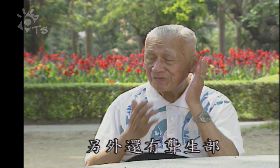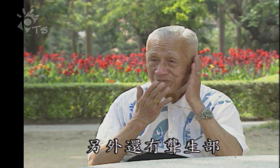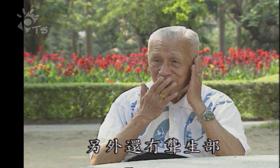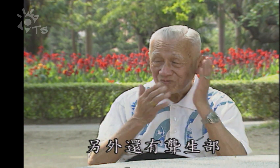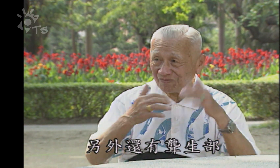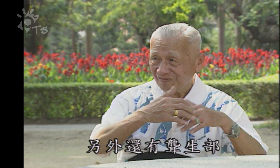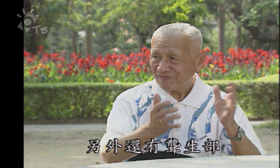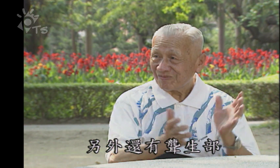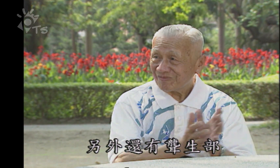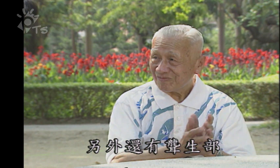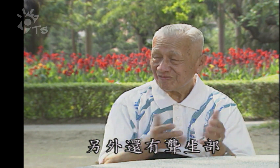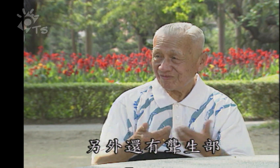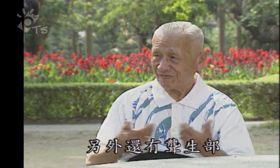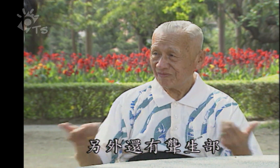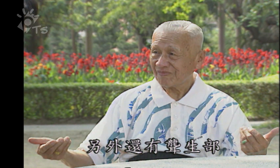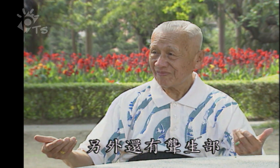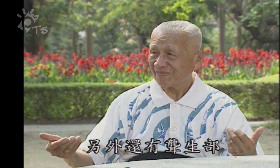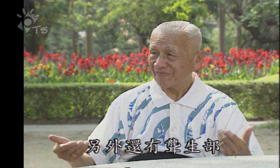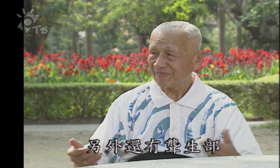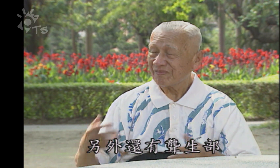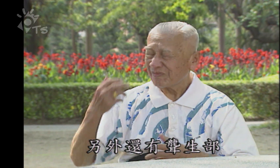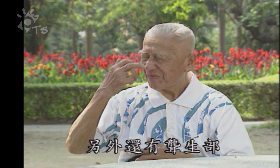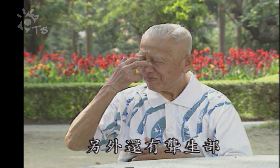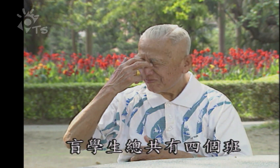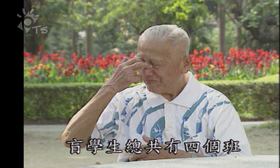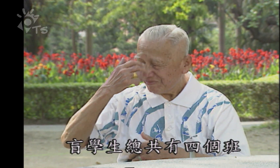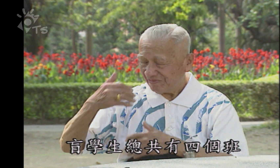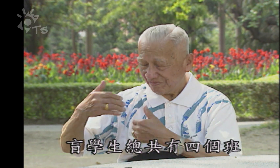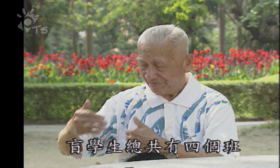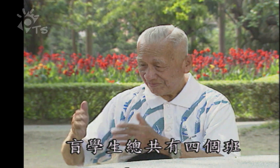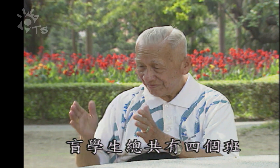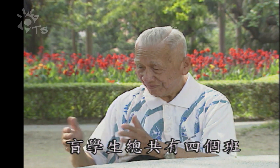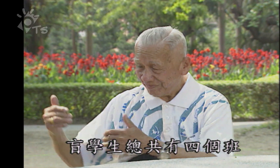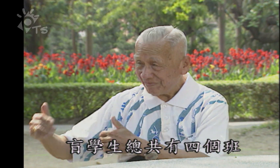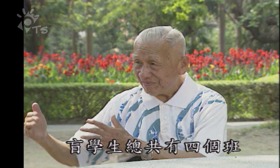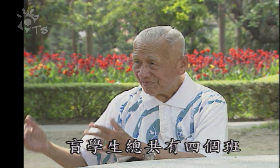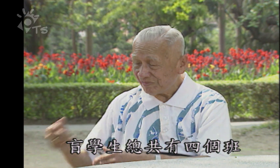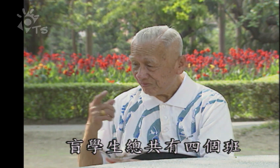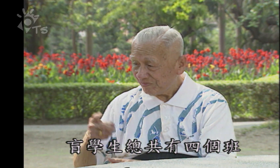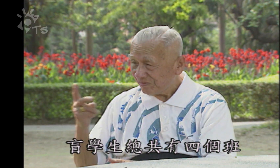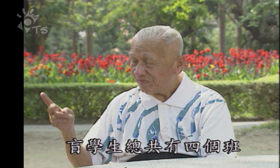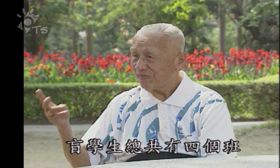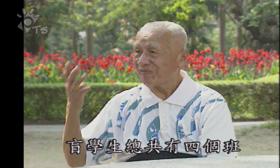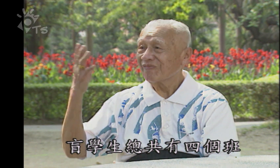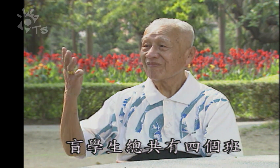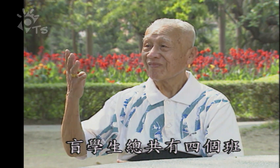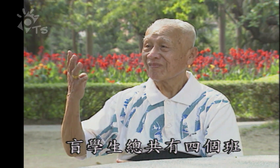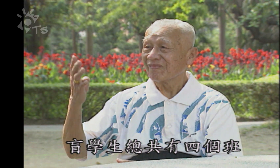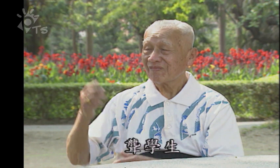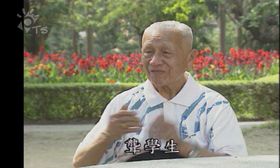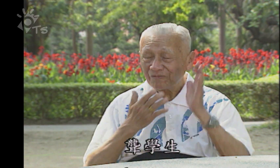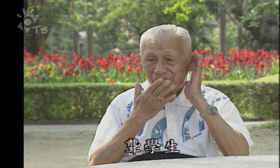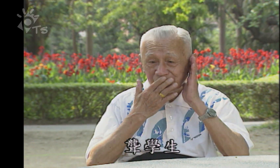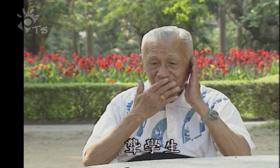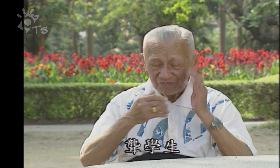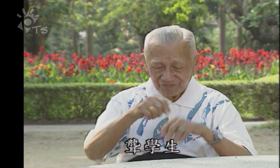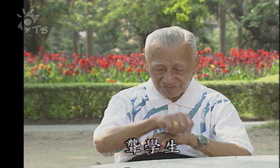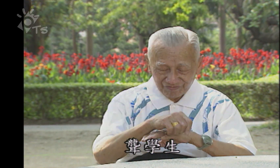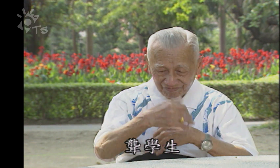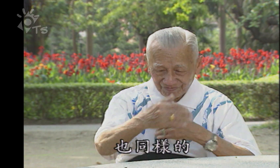还有聋生部。那盲学生呢总共有四个班，聋学生啊，也同